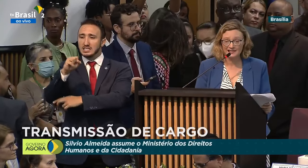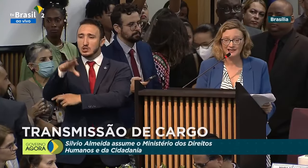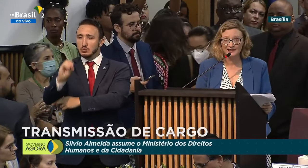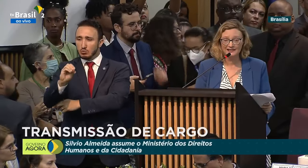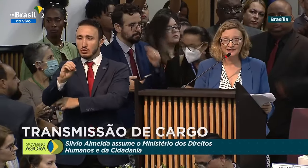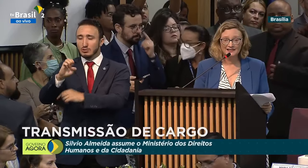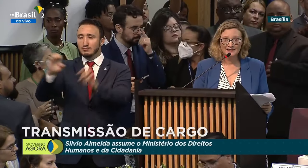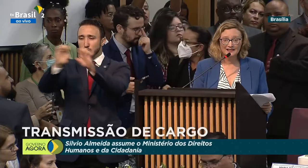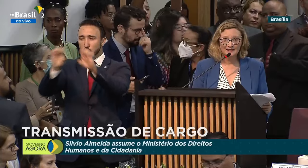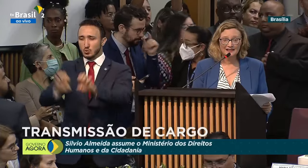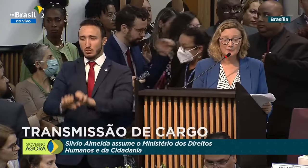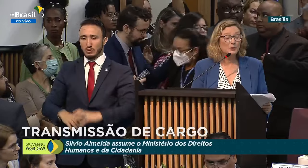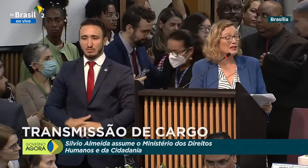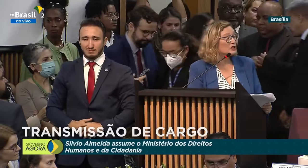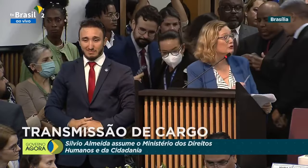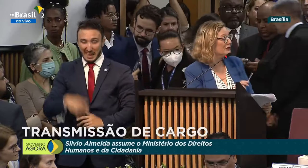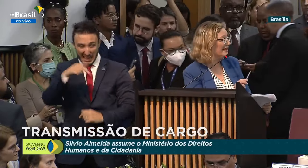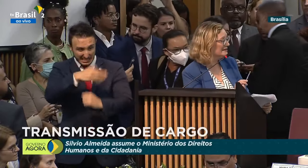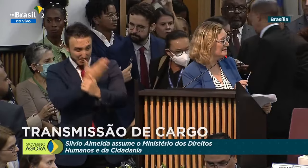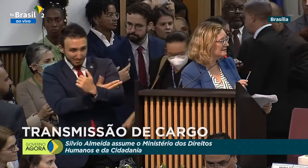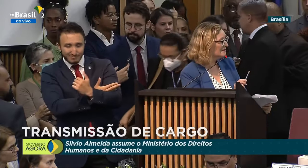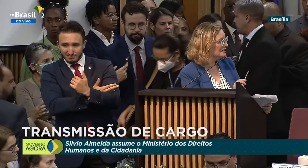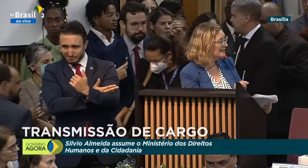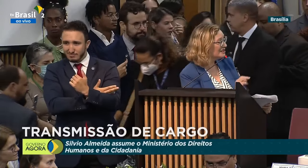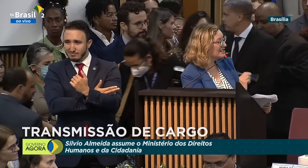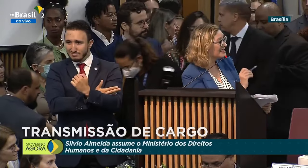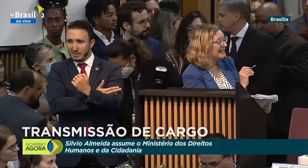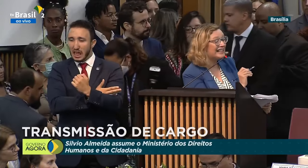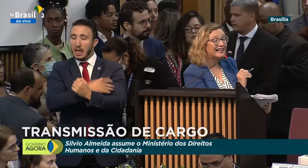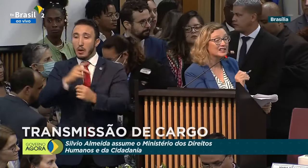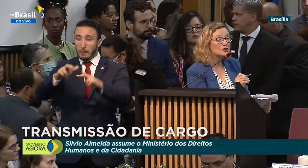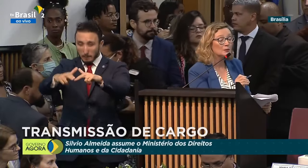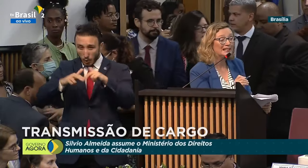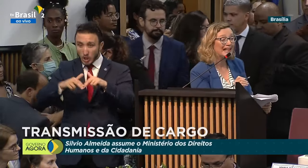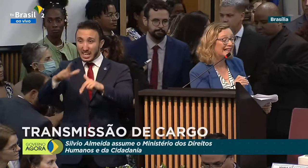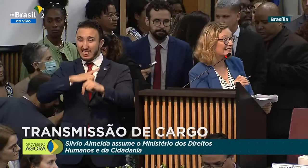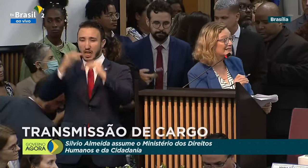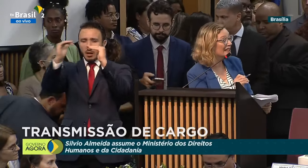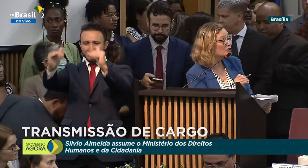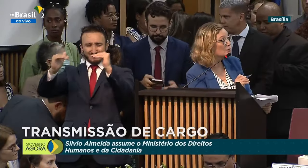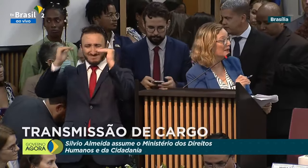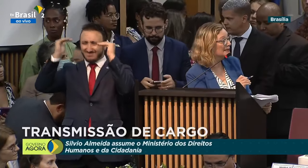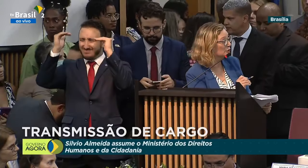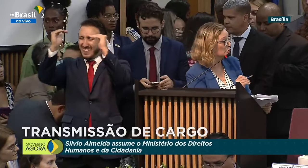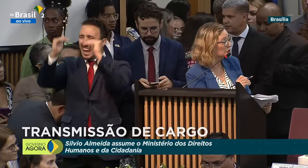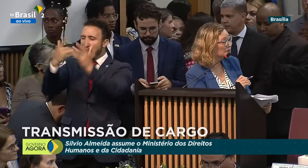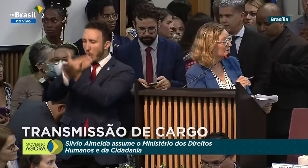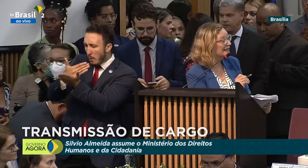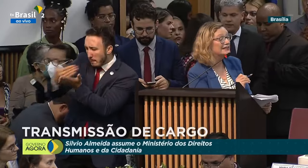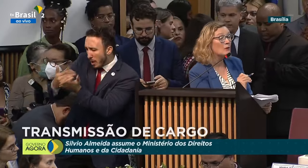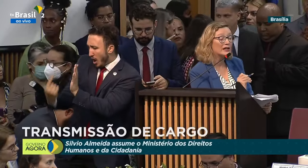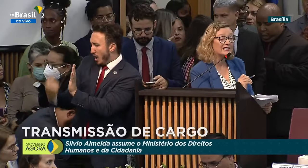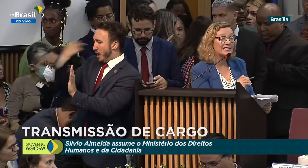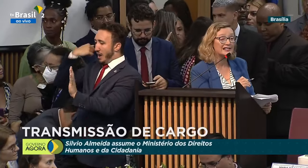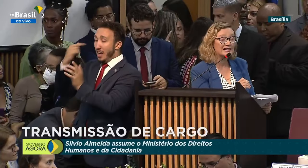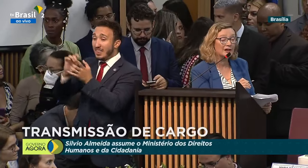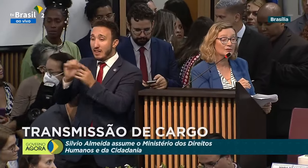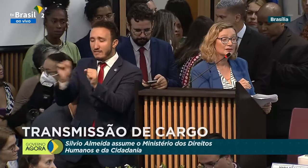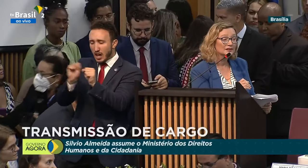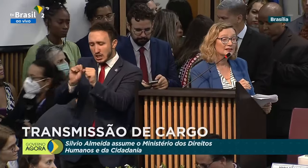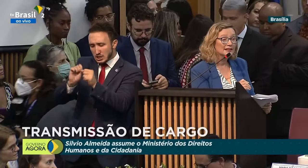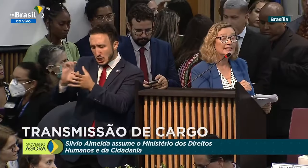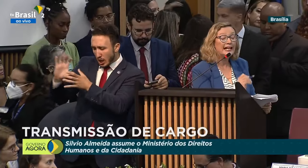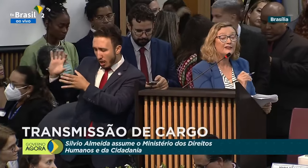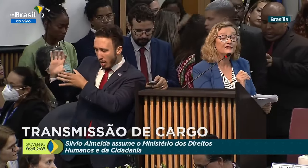esta pasta por isso vem destacado E sublinhada desde o período da democratização